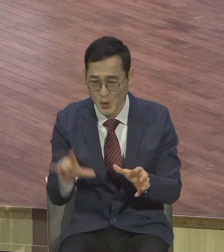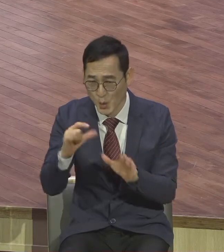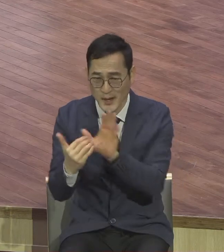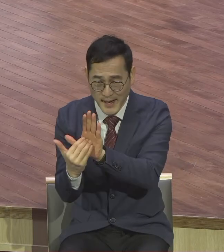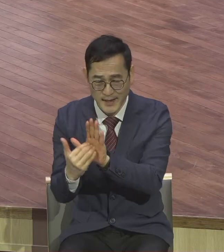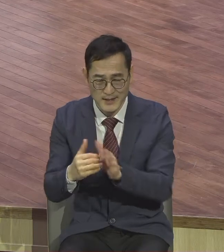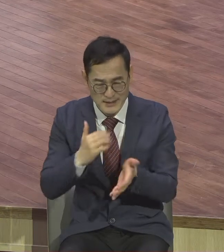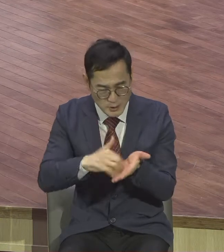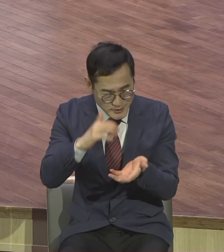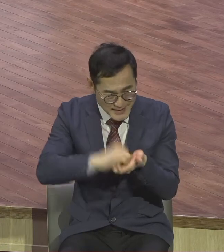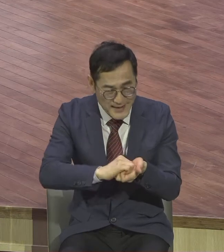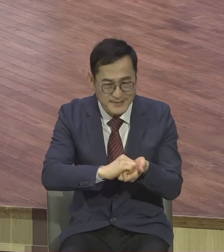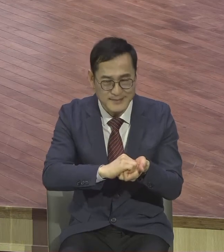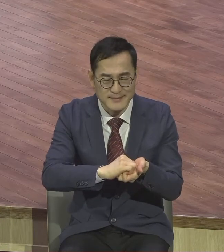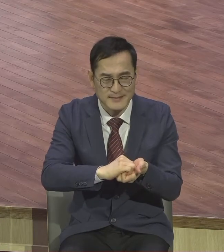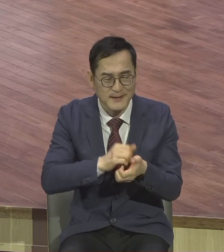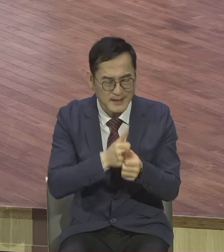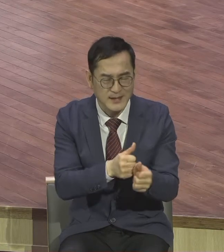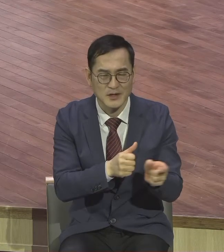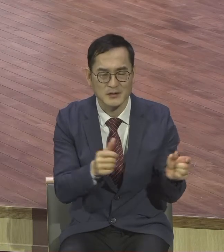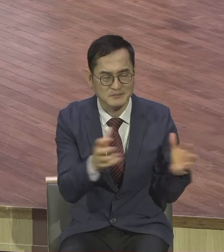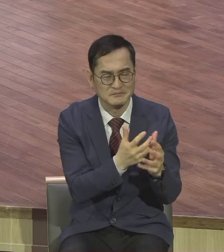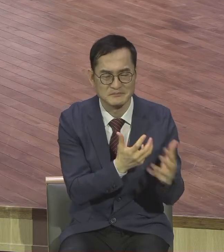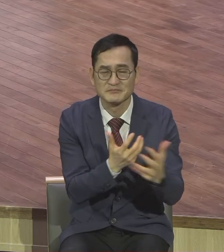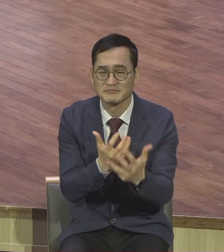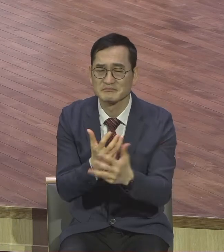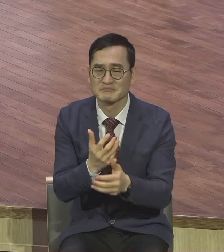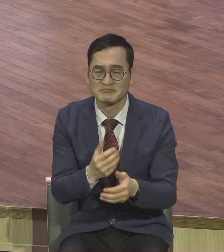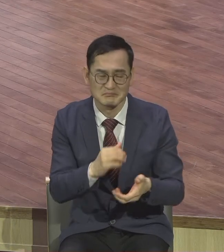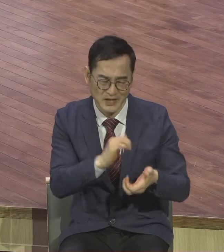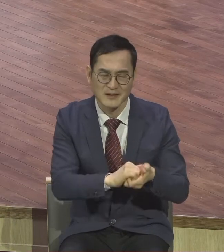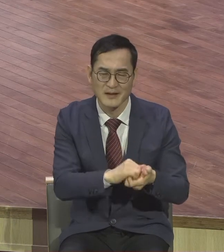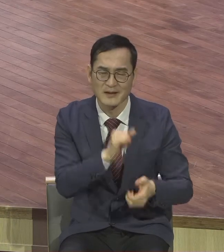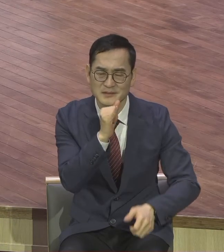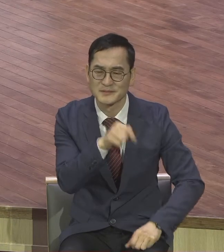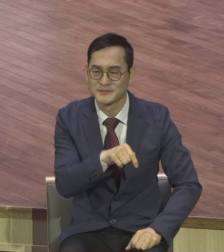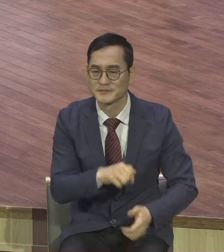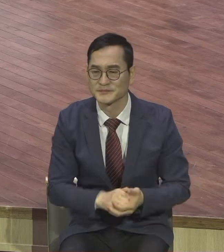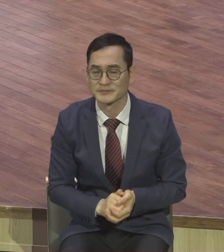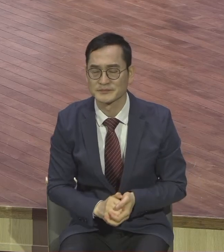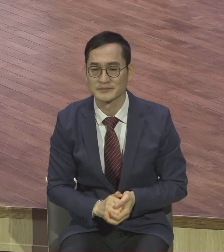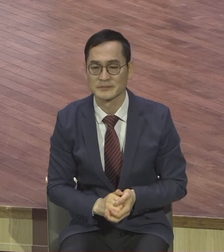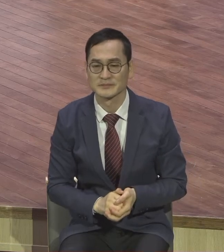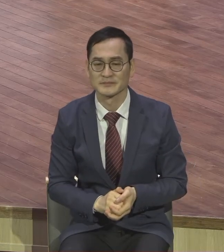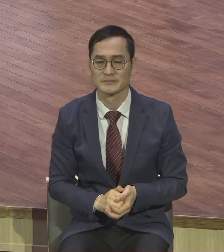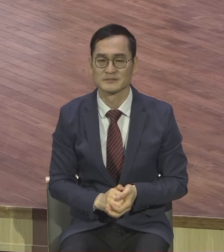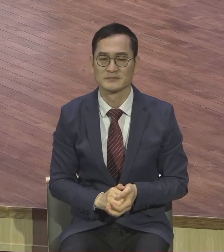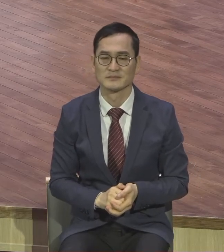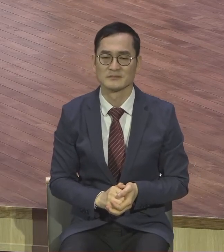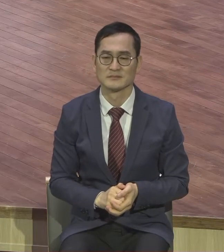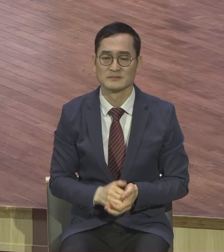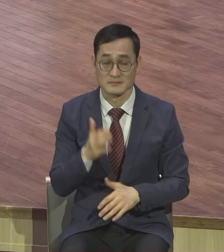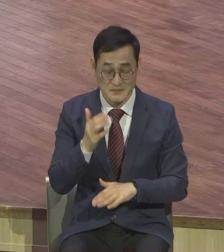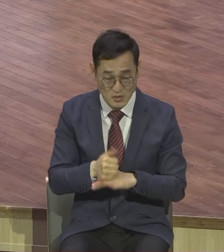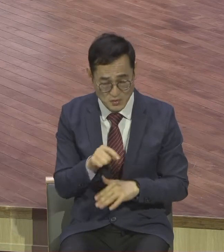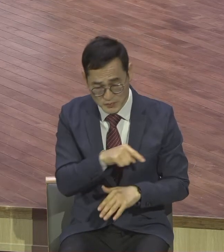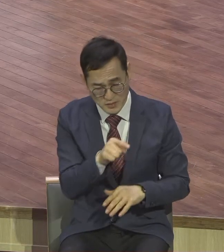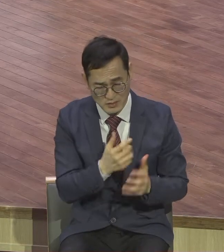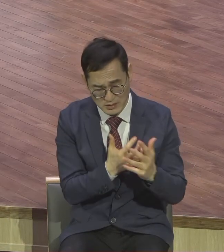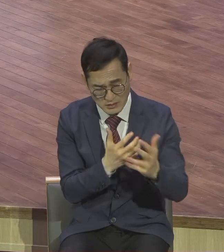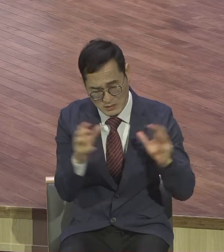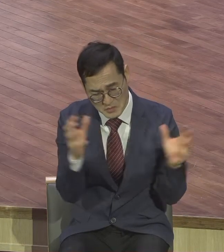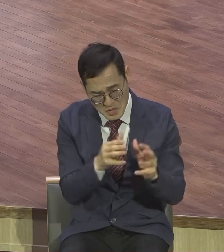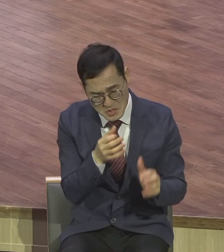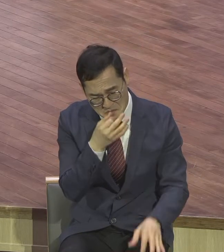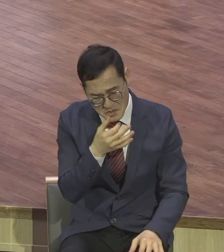지난주일은 우리가 스스로 예방 차원에서 온라인으로 우리 스스로 그렇게 온라인 하자 그렇게 예배를 드렸고 이제